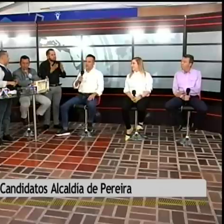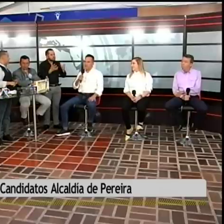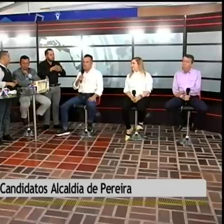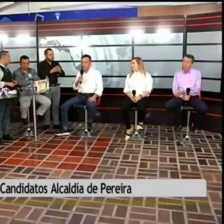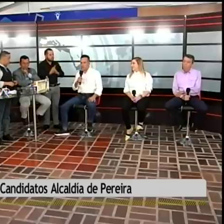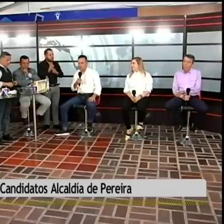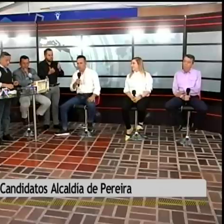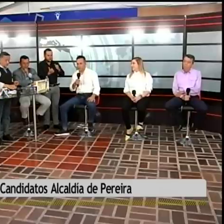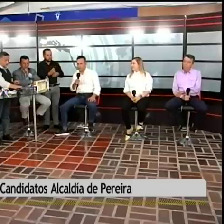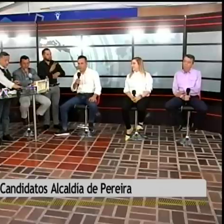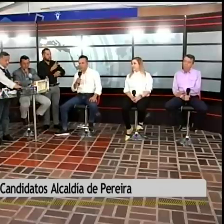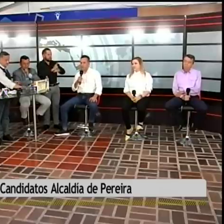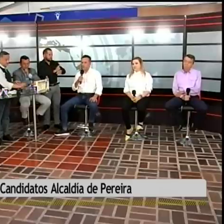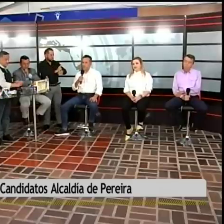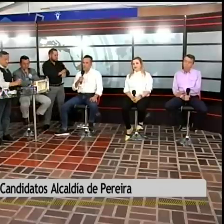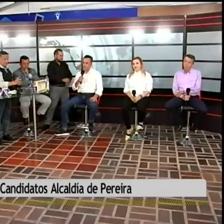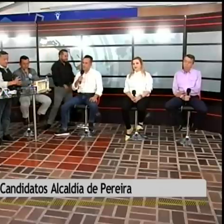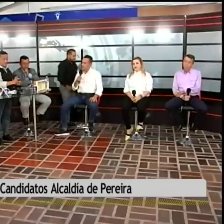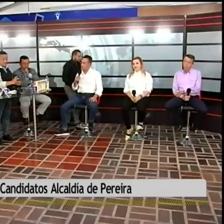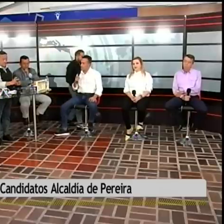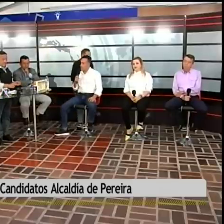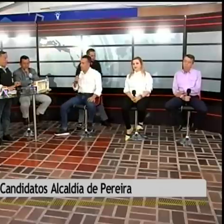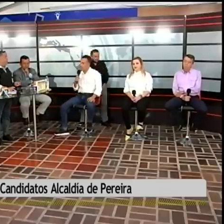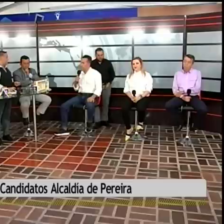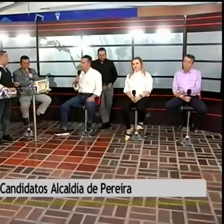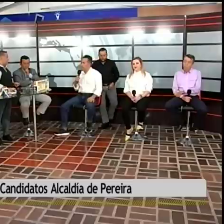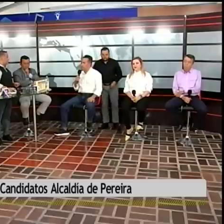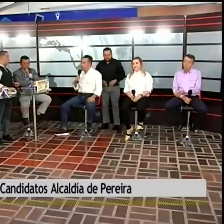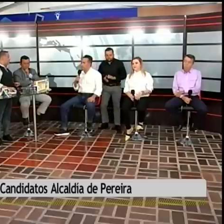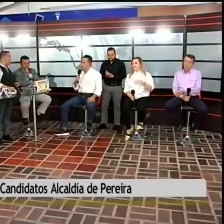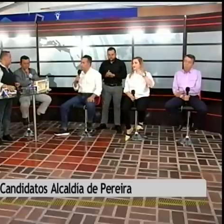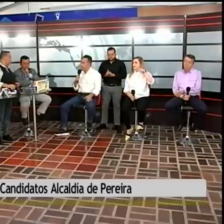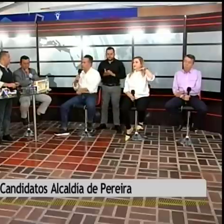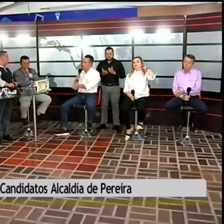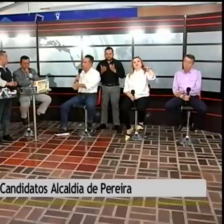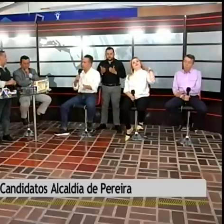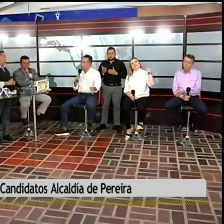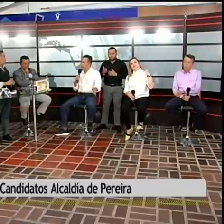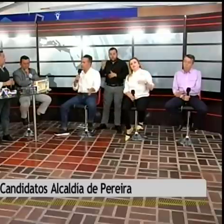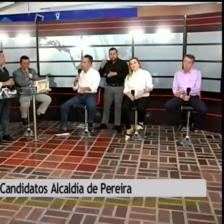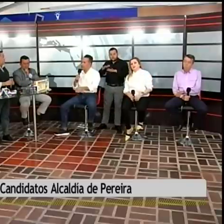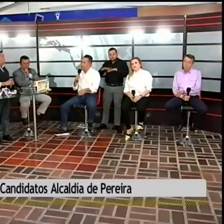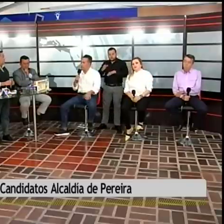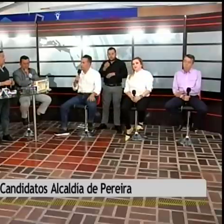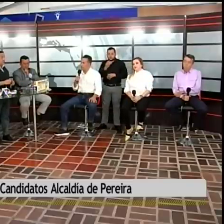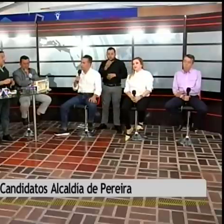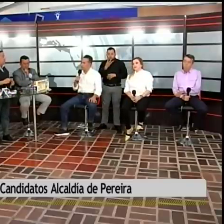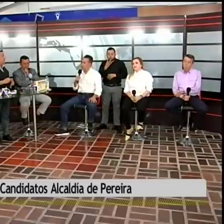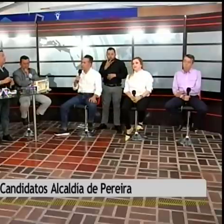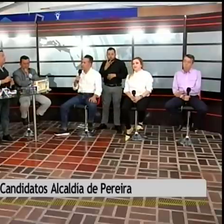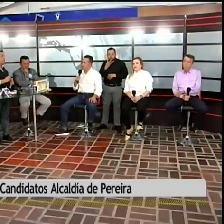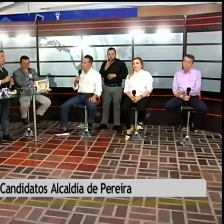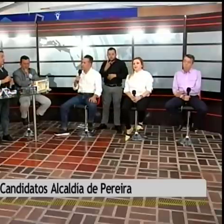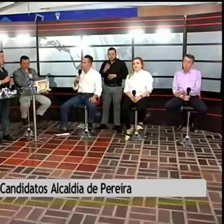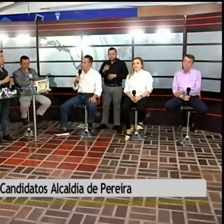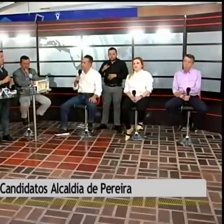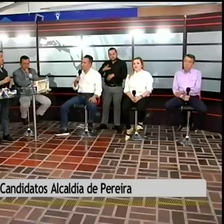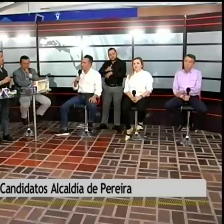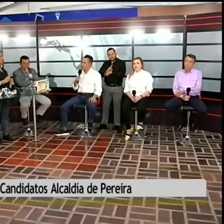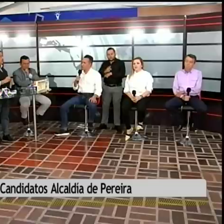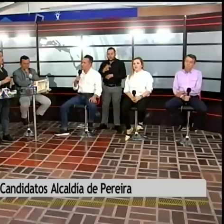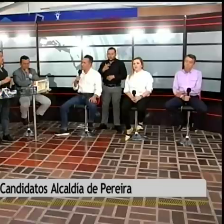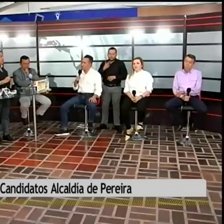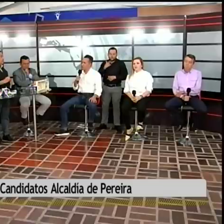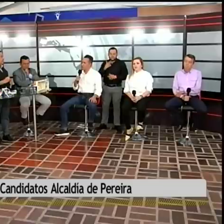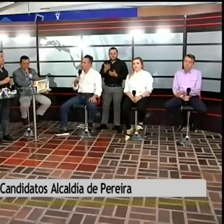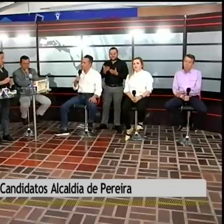por favor. Jimmy, 2 minutos. Vamos hasta las 2, ¿no? Hasta las 2 vamos. Y el almuerzo, ¿hay un espacio acá para el almuerzo? 5 minutos, no creo que haya